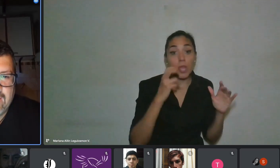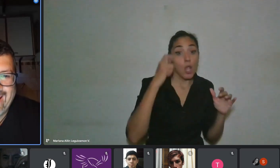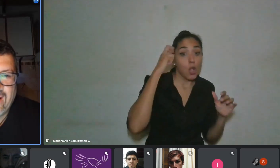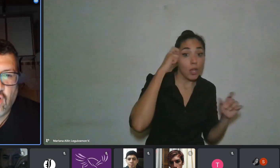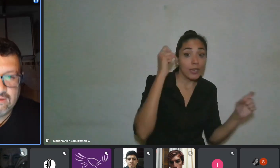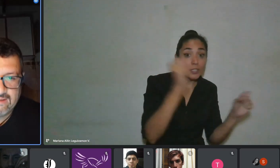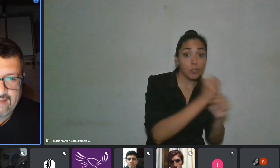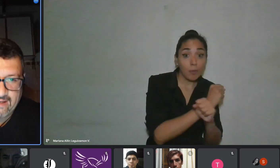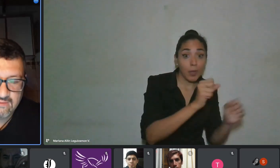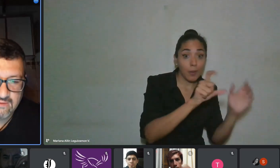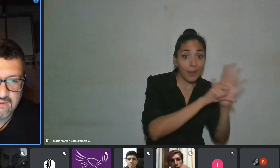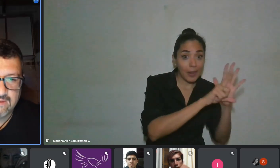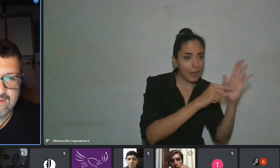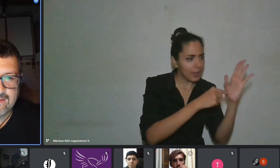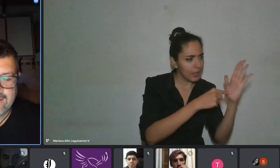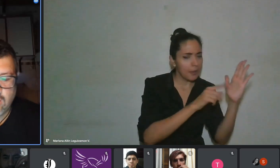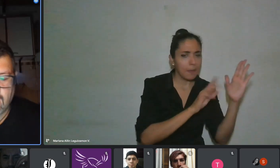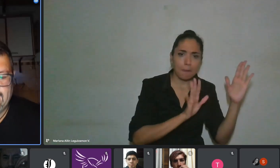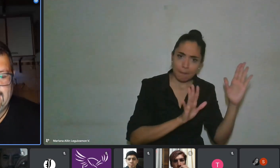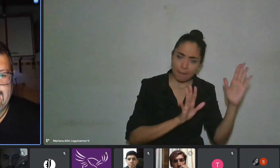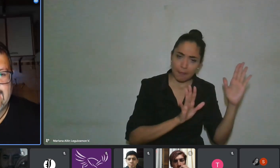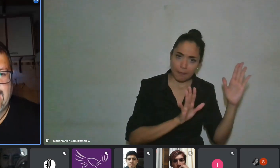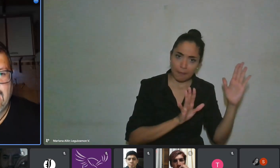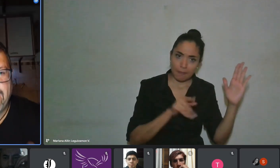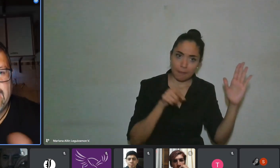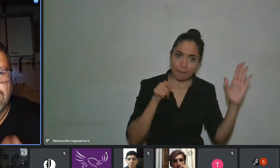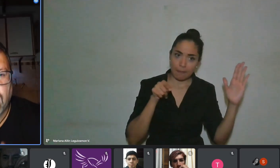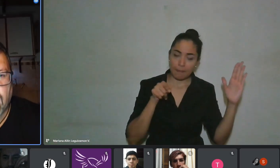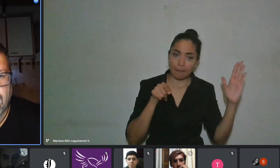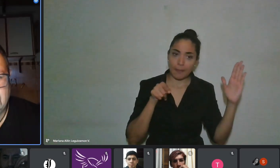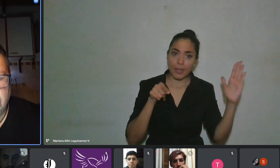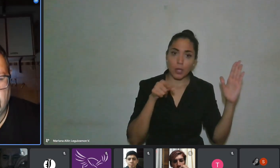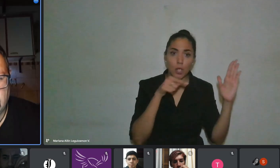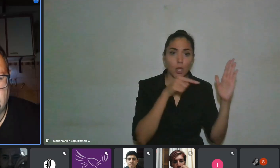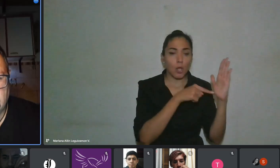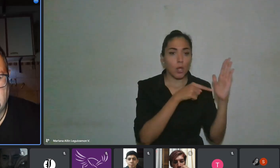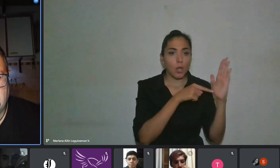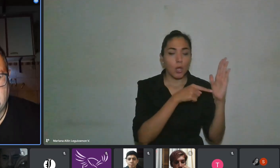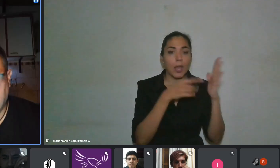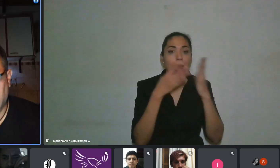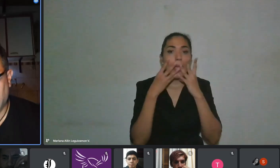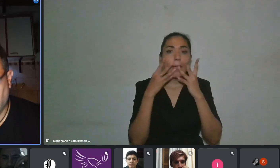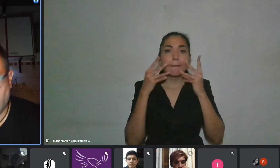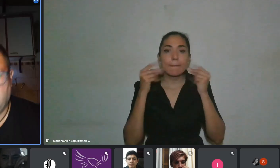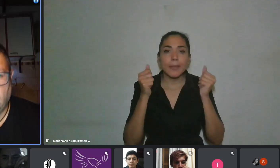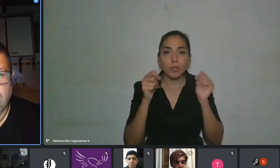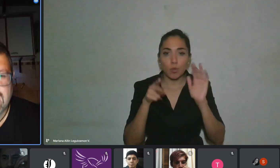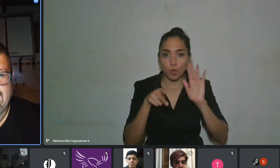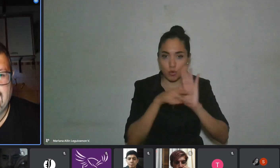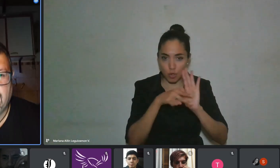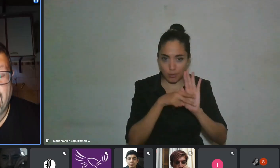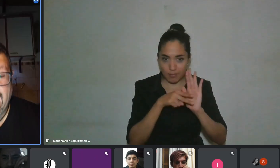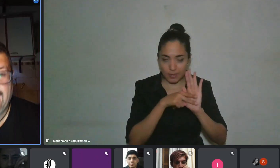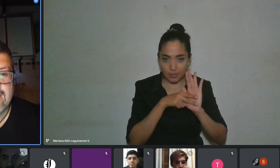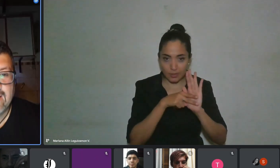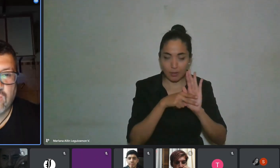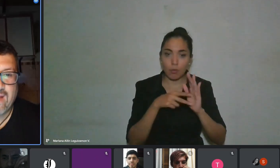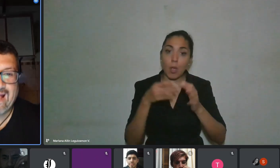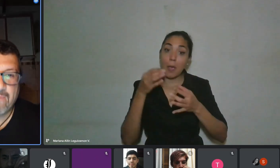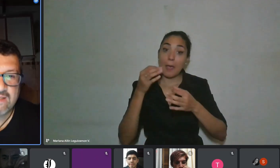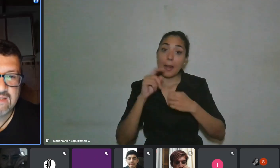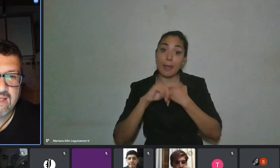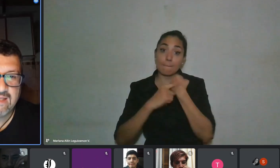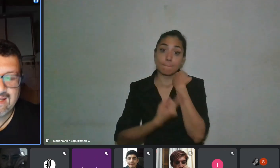repente va en contra de lo que vendría a ser el espíritu normativo, el Poder Judicial va a tener